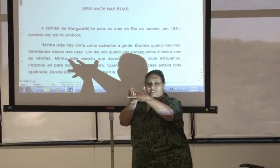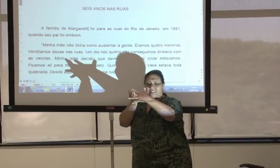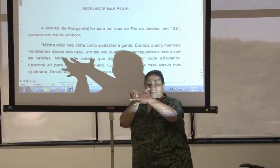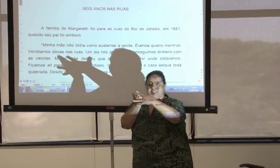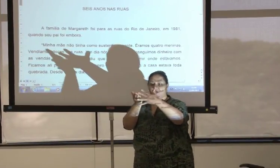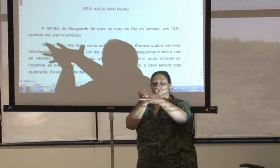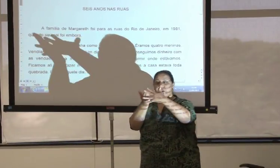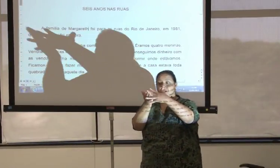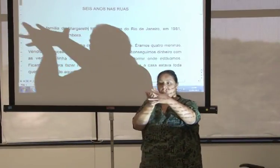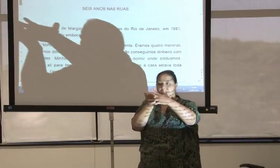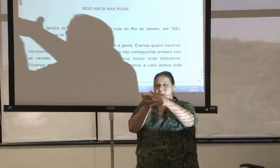No meio.